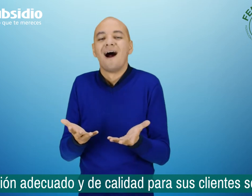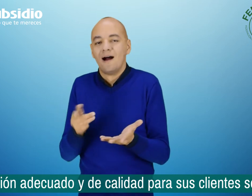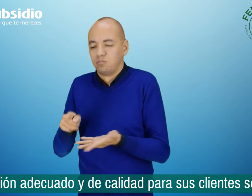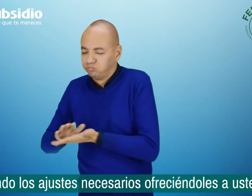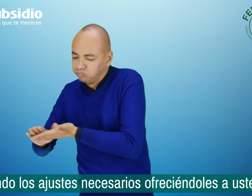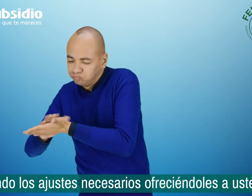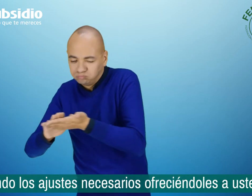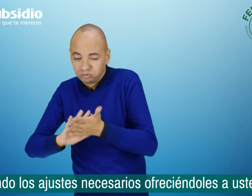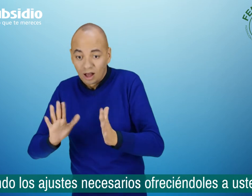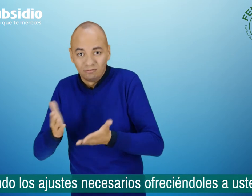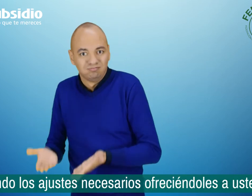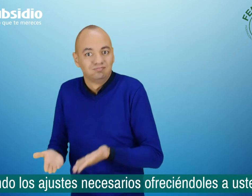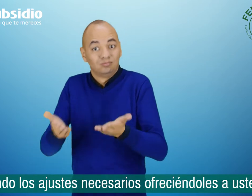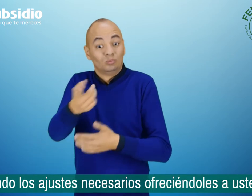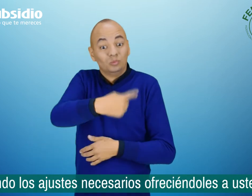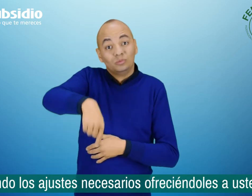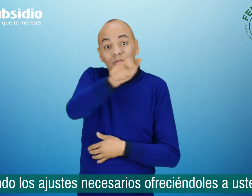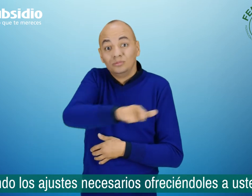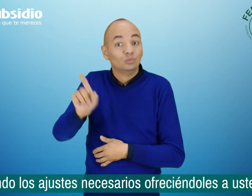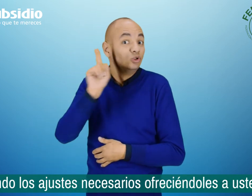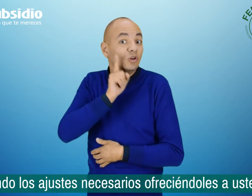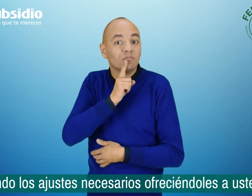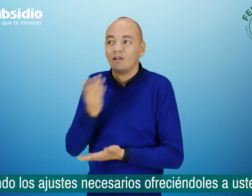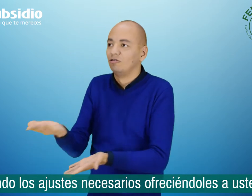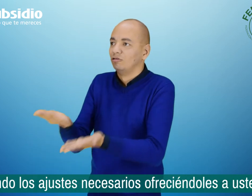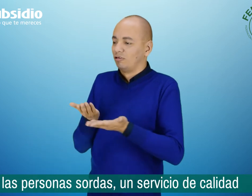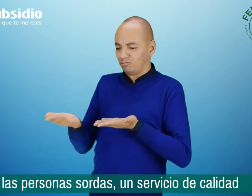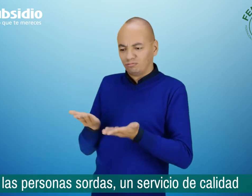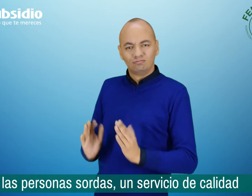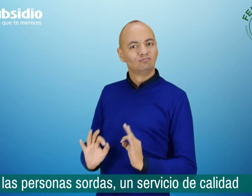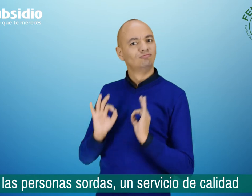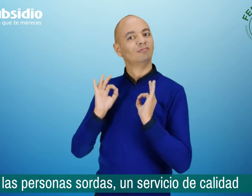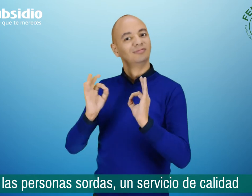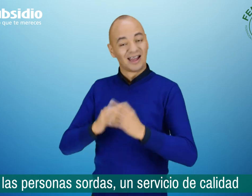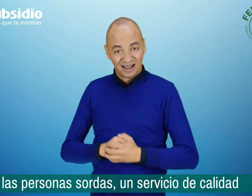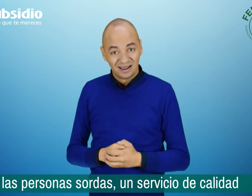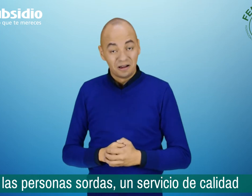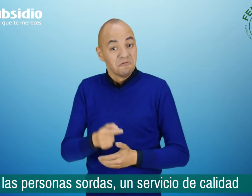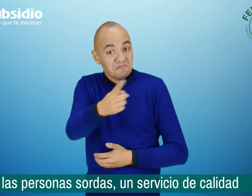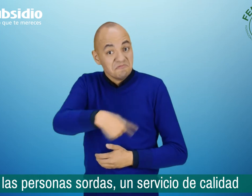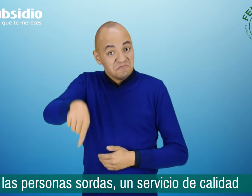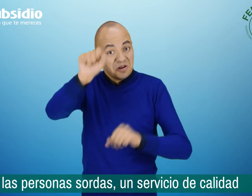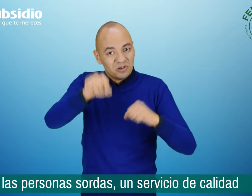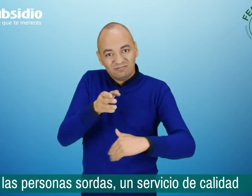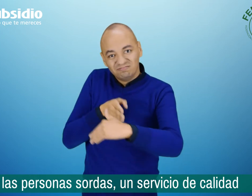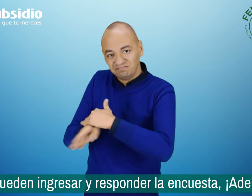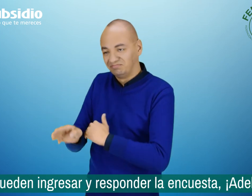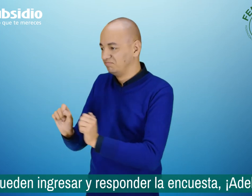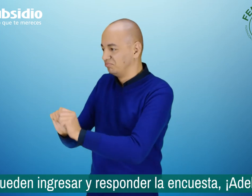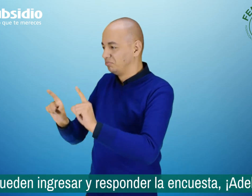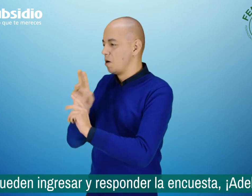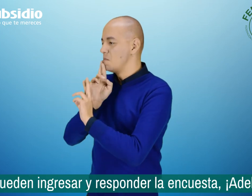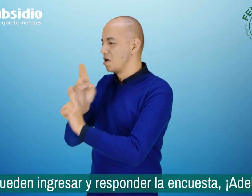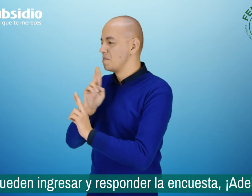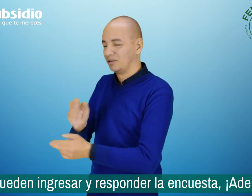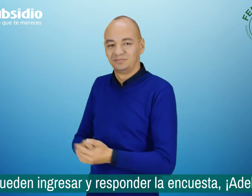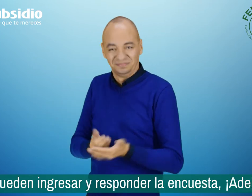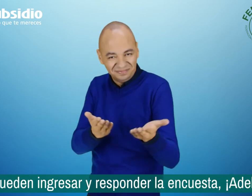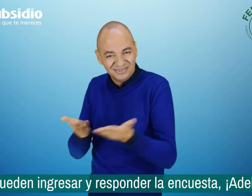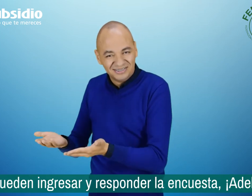realizando los ajustes necesarios ofreciéndole a ustedes, las personas sordas, un servicio de calidad. Ahora pueden ingresar y